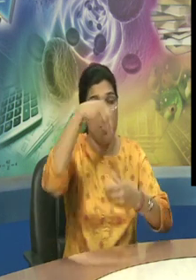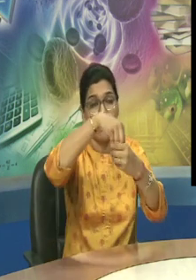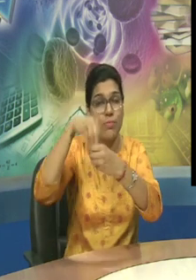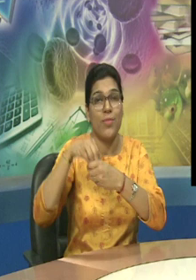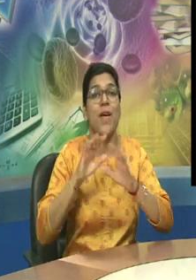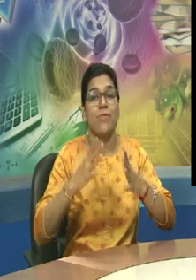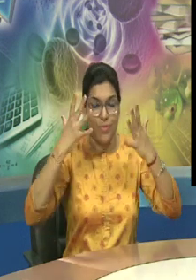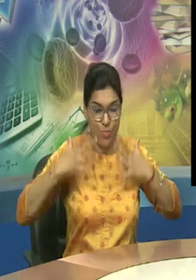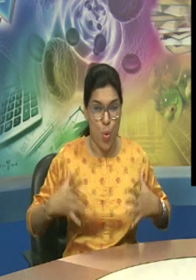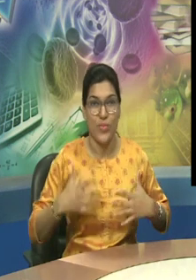अर्थात